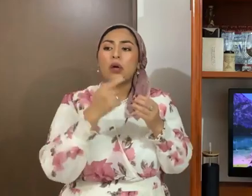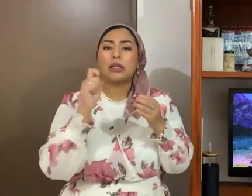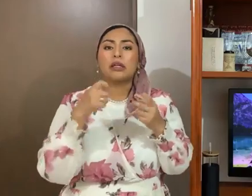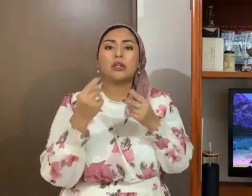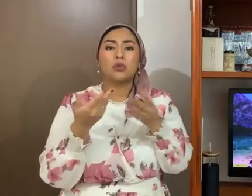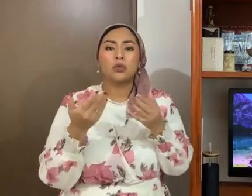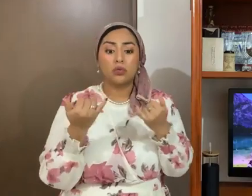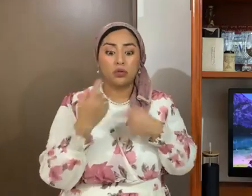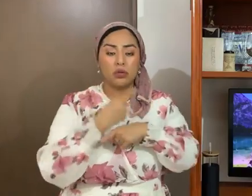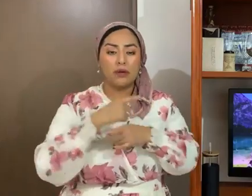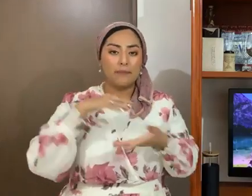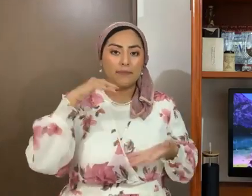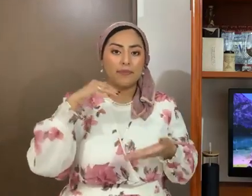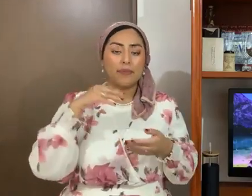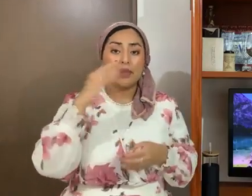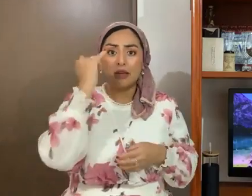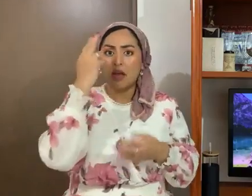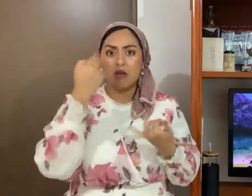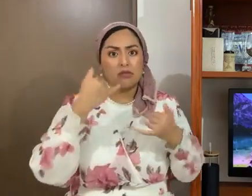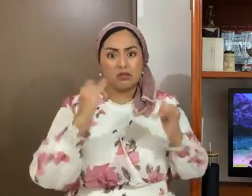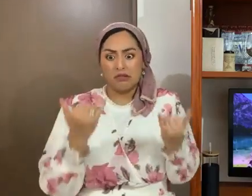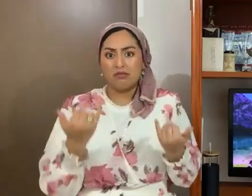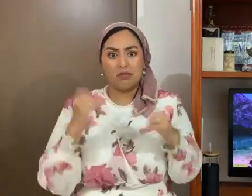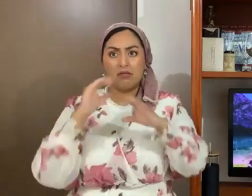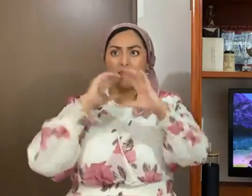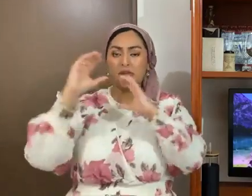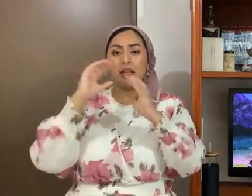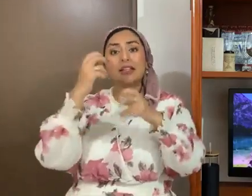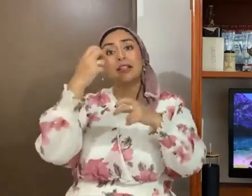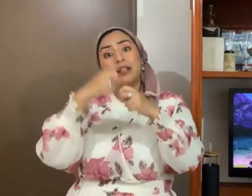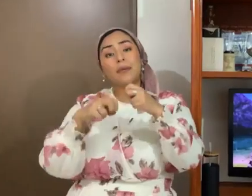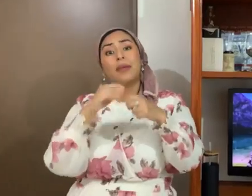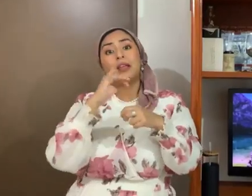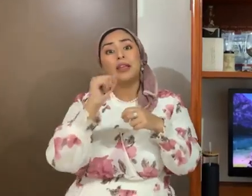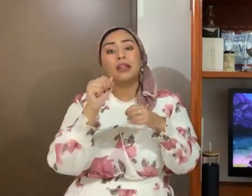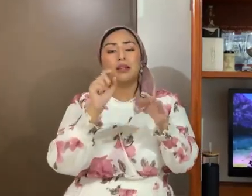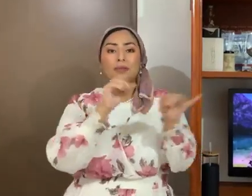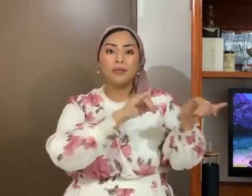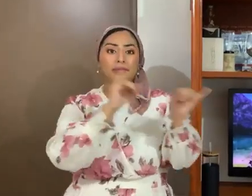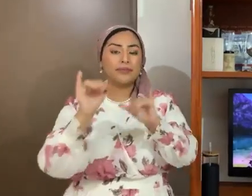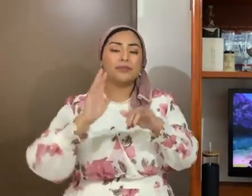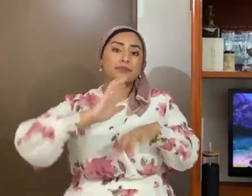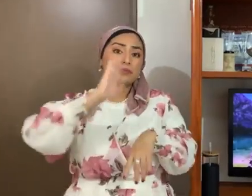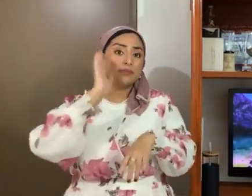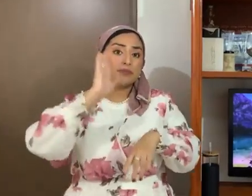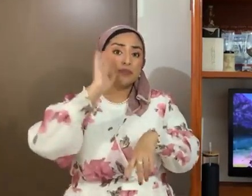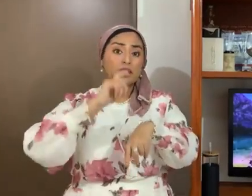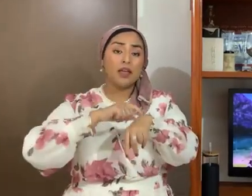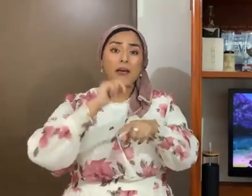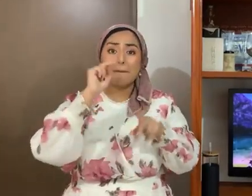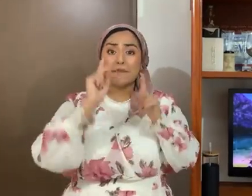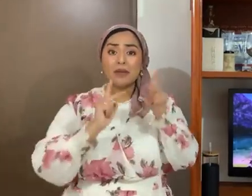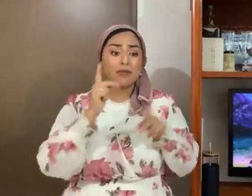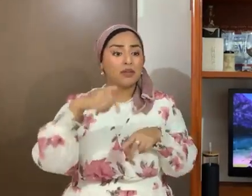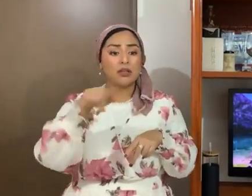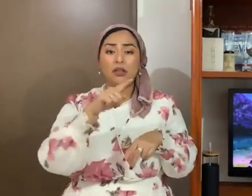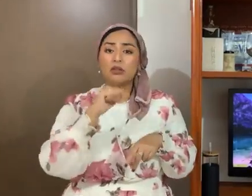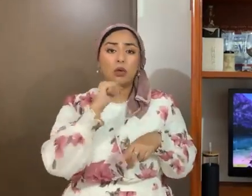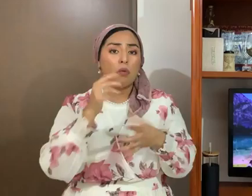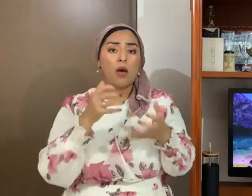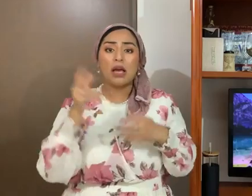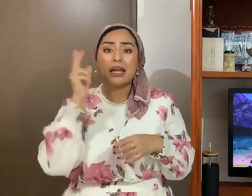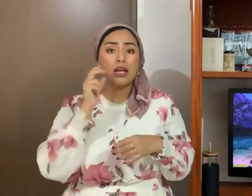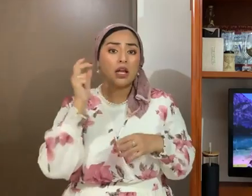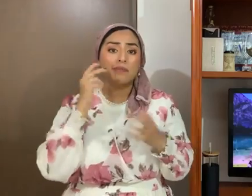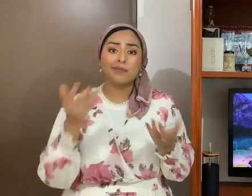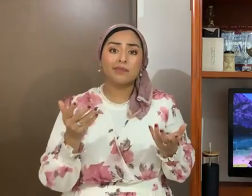vamos a estudiar hoy. Yahweh sigue hablando. El problema es que, al igual que en aquel tiempo, el pueblo no quiere